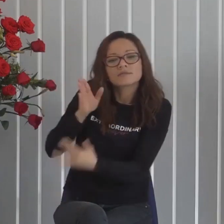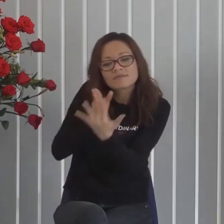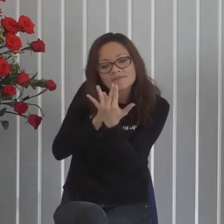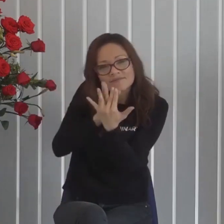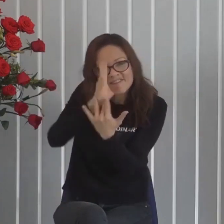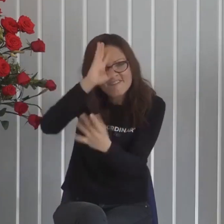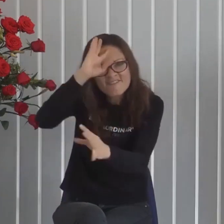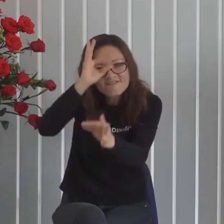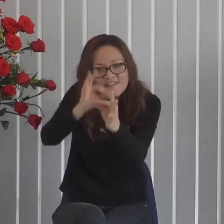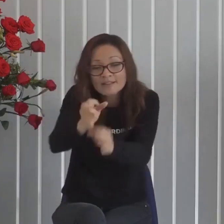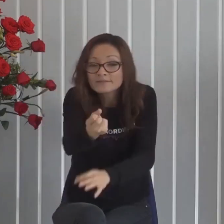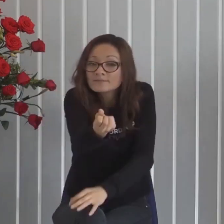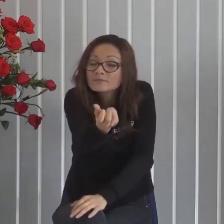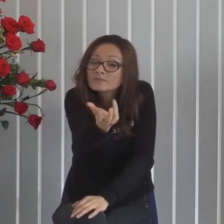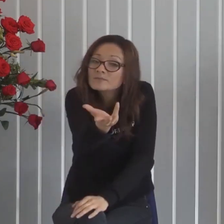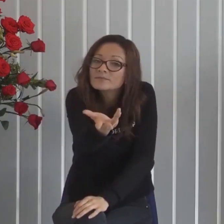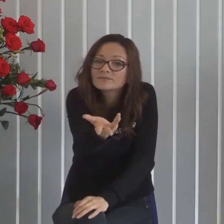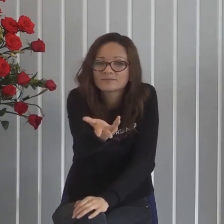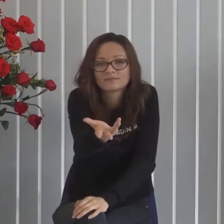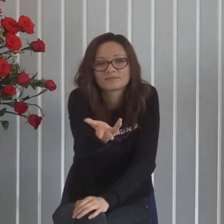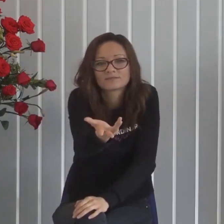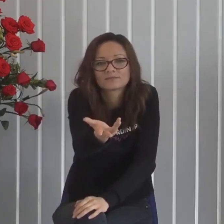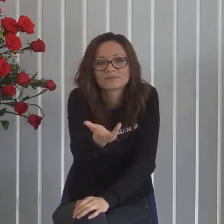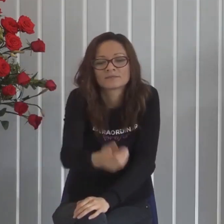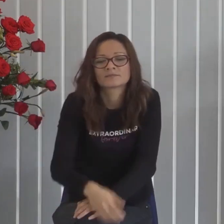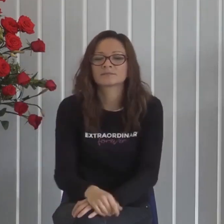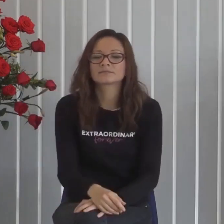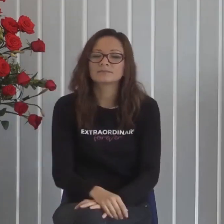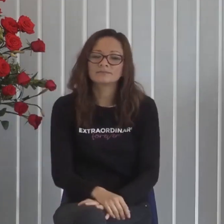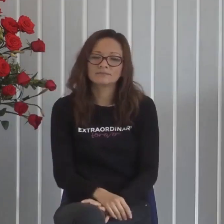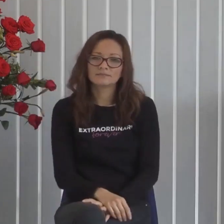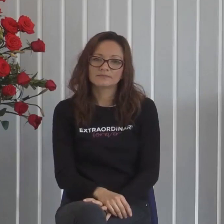qué? La fe.